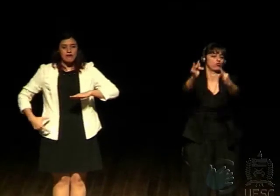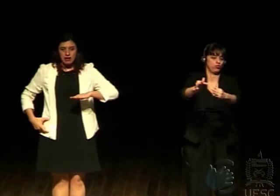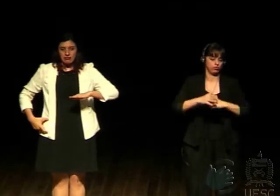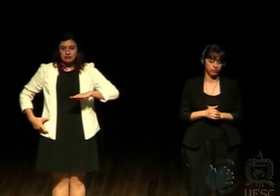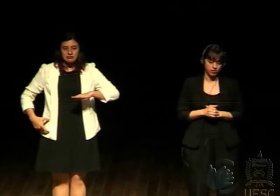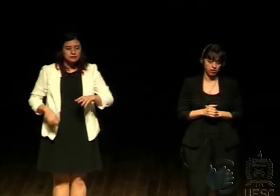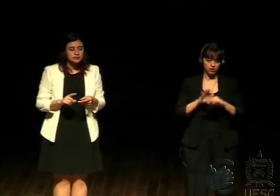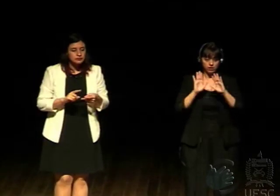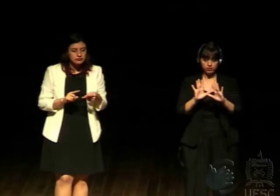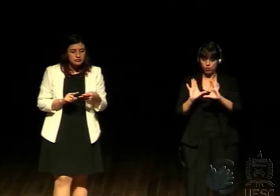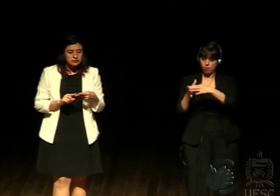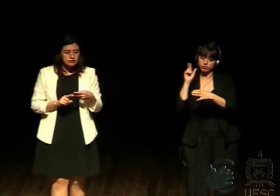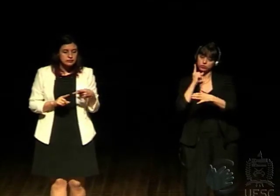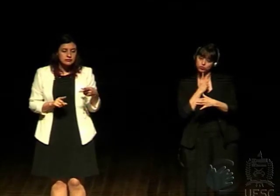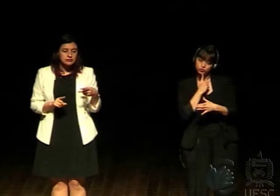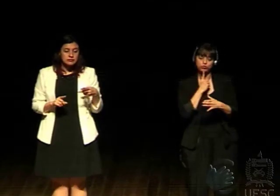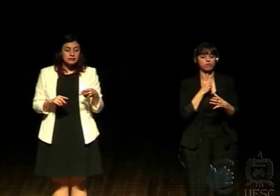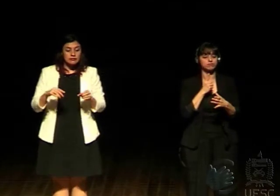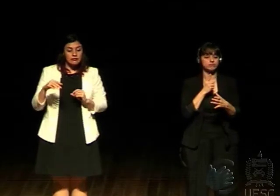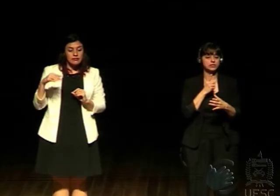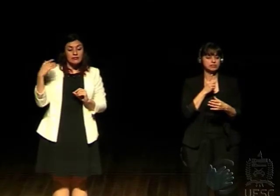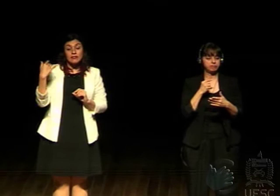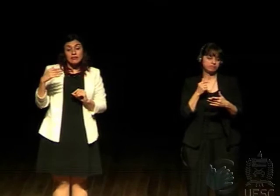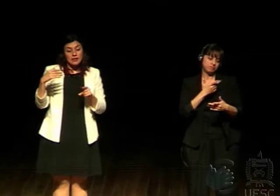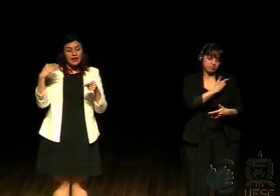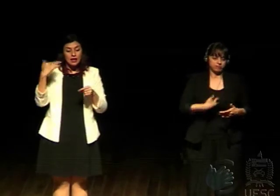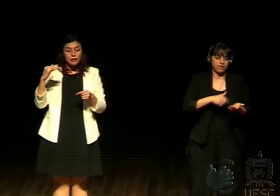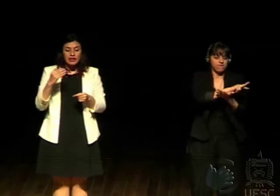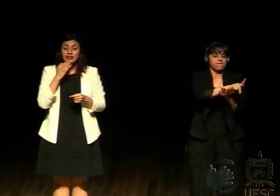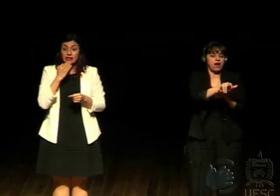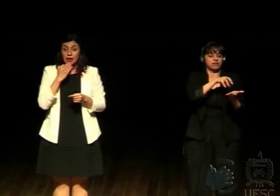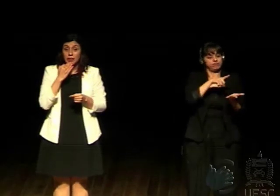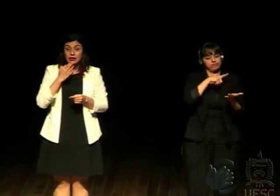que tiene que haber entre la comunidad sorda y las distintas instituciones del Estado.